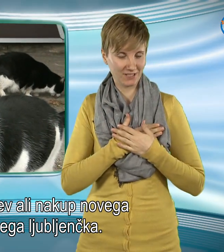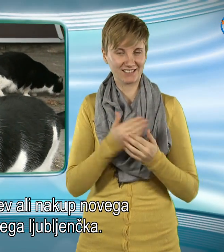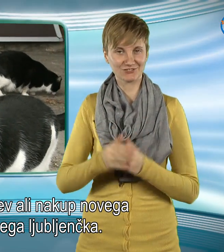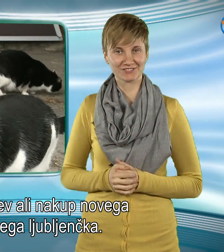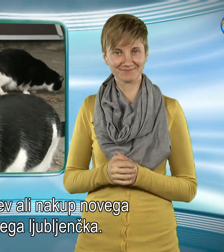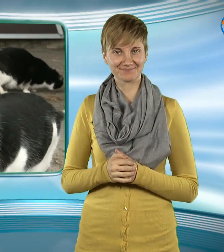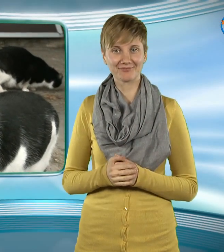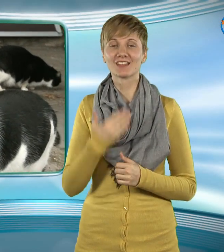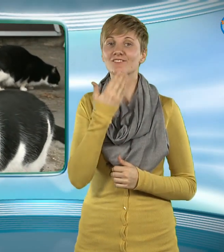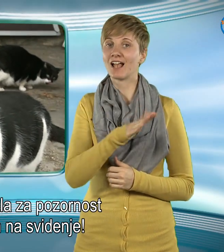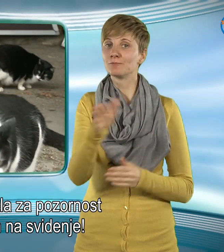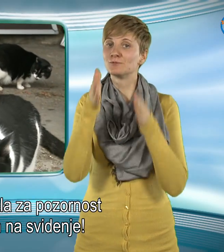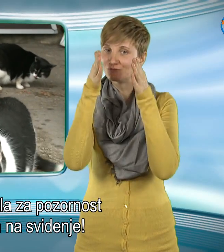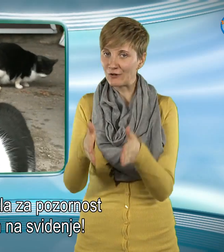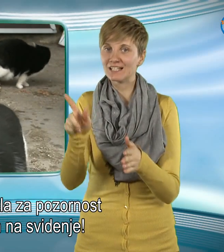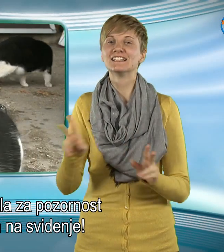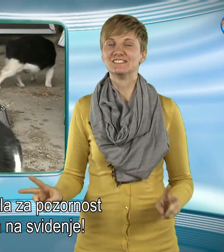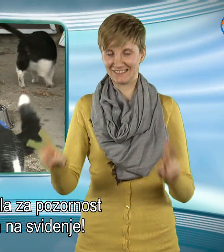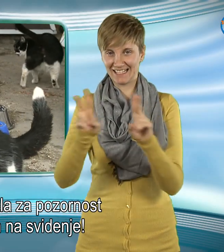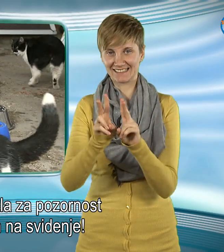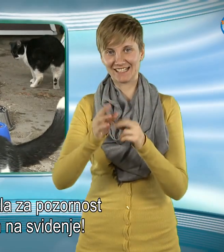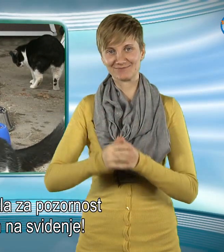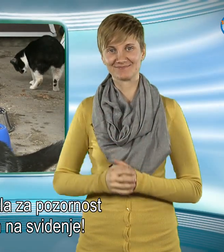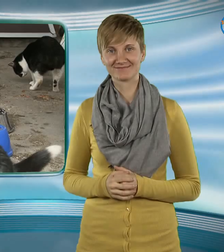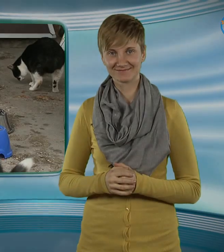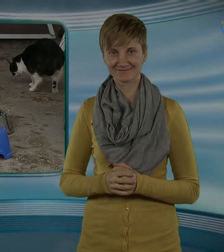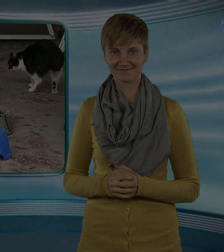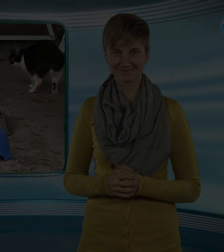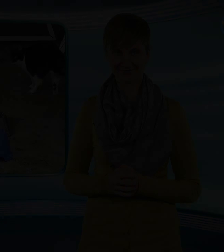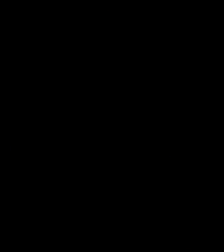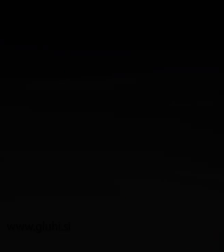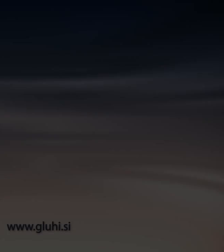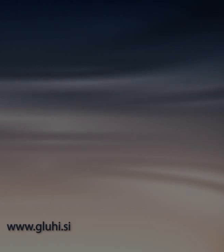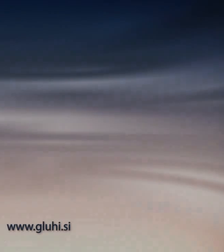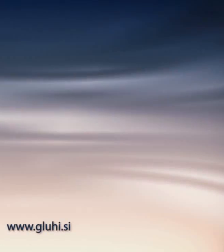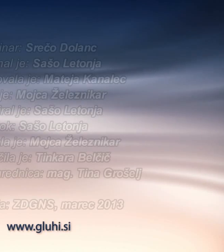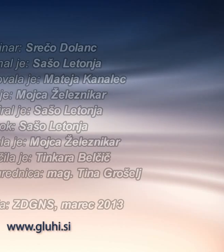novega hišnega ljubljenčka. Hvala za pozornost in nasvidenje.